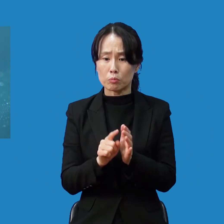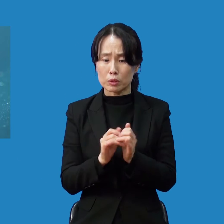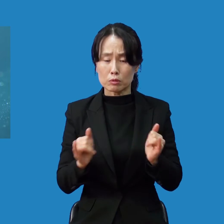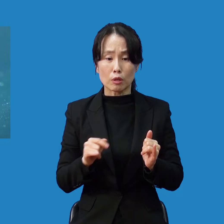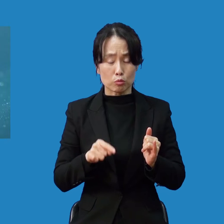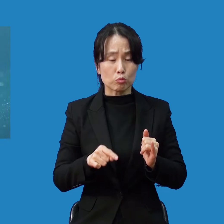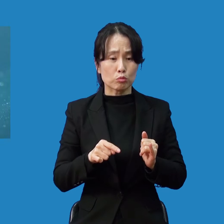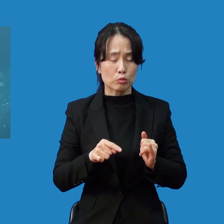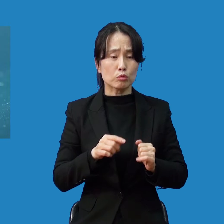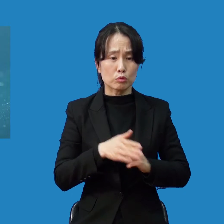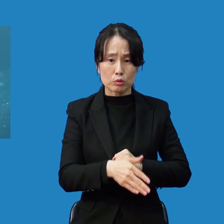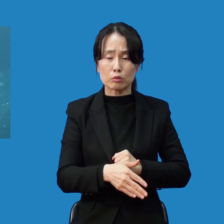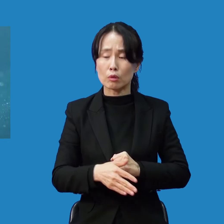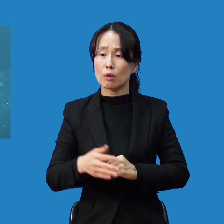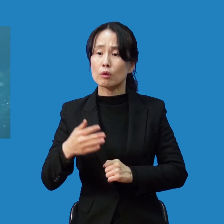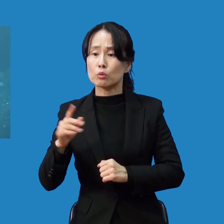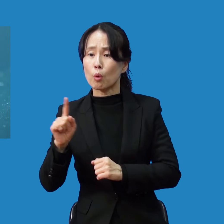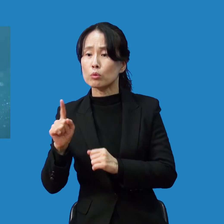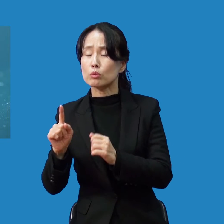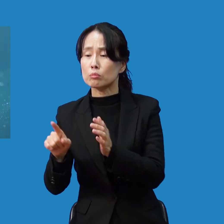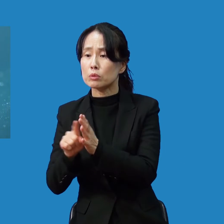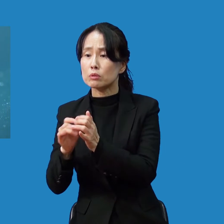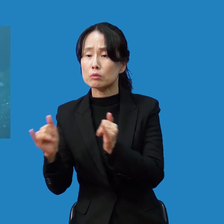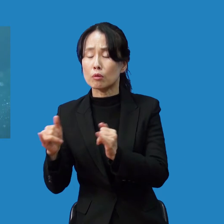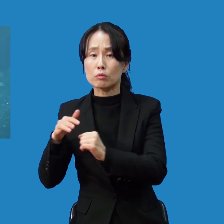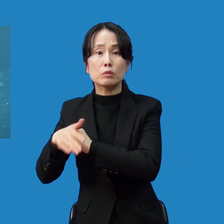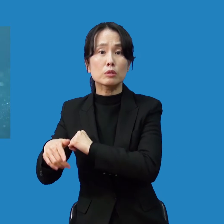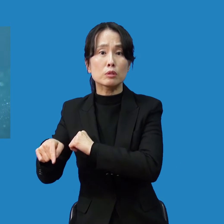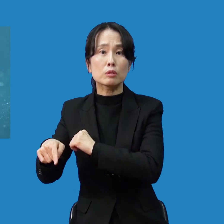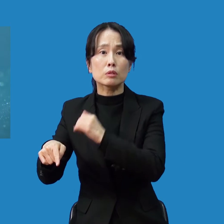이렇게 하고 또 다른 성도는 또 다르게 합니다.